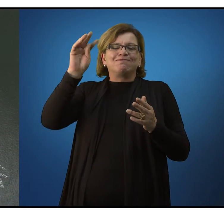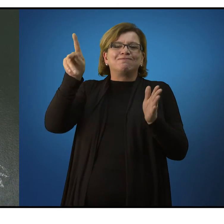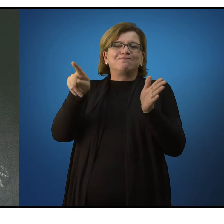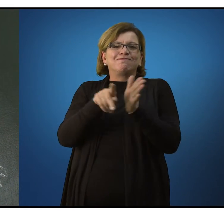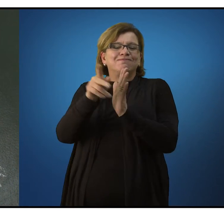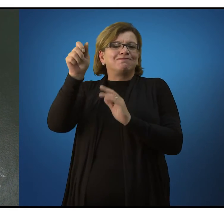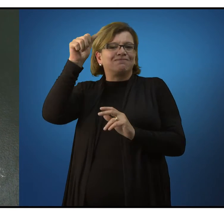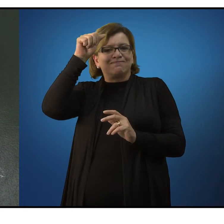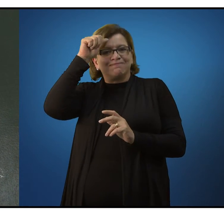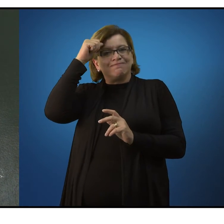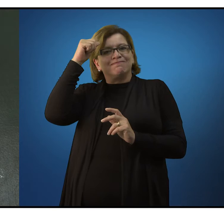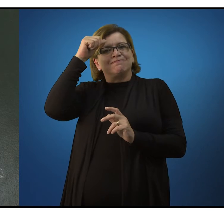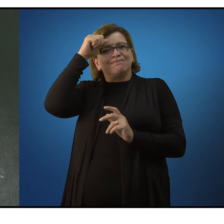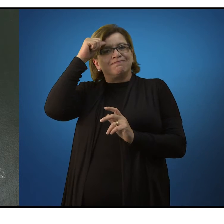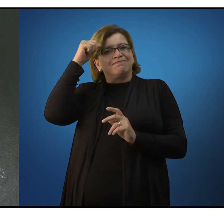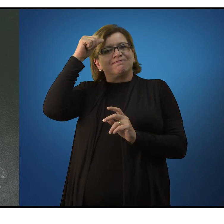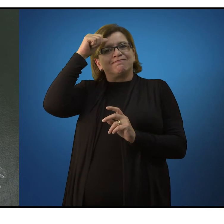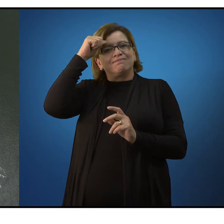Aristóteles.